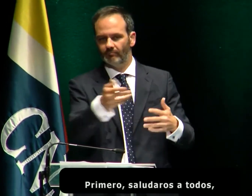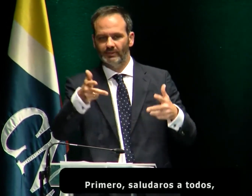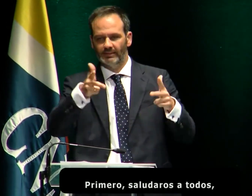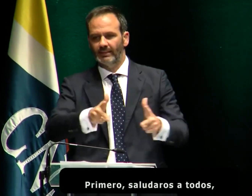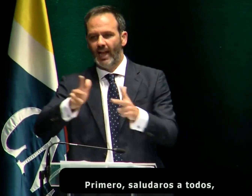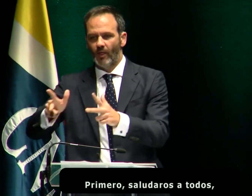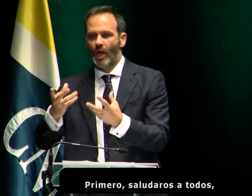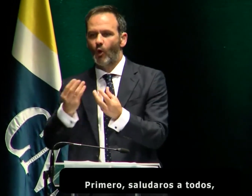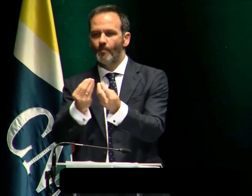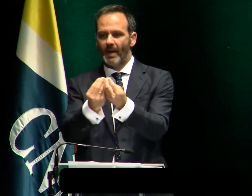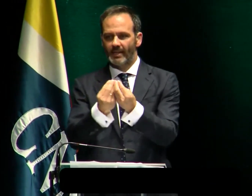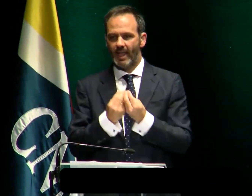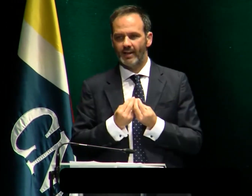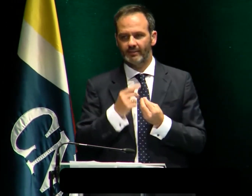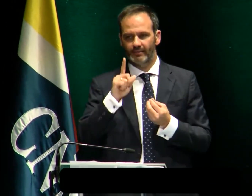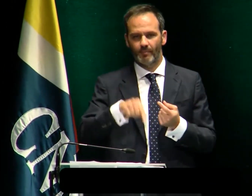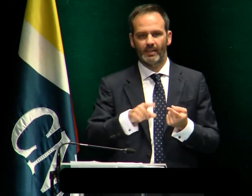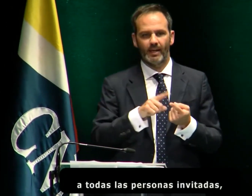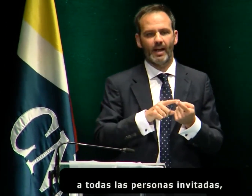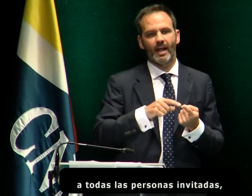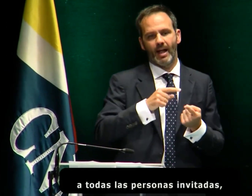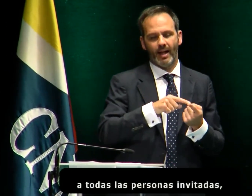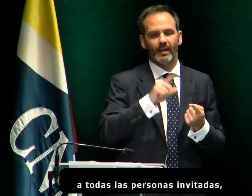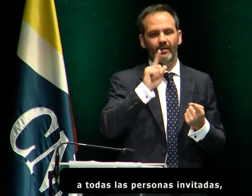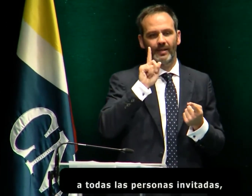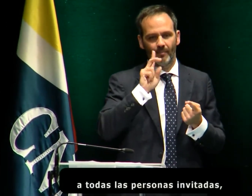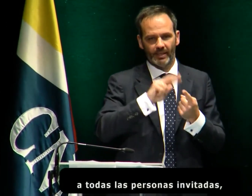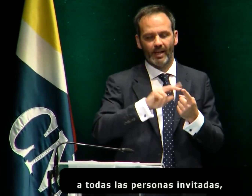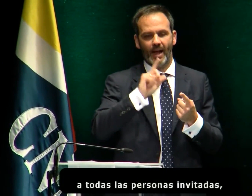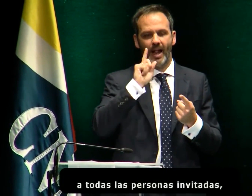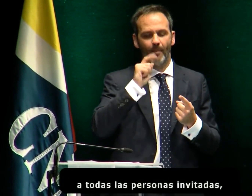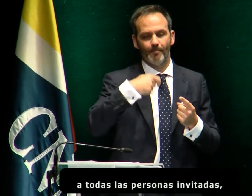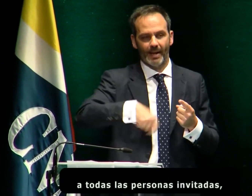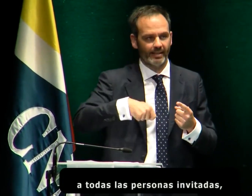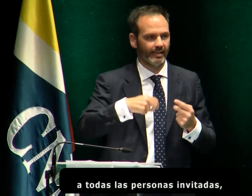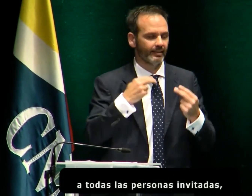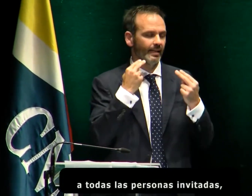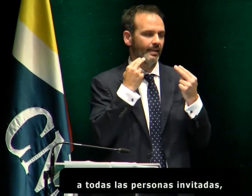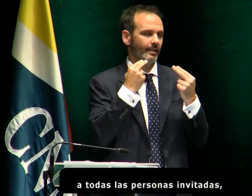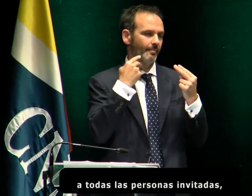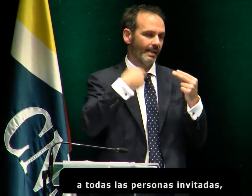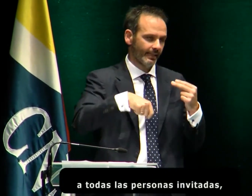autoridades que nos acompañan esta tarde, que están aquí sentados, acompañándonos.